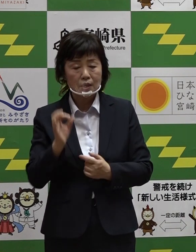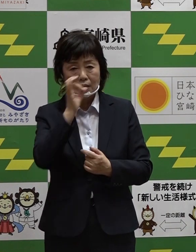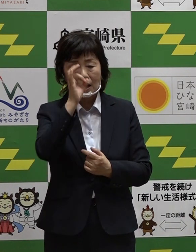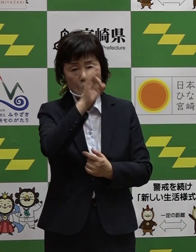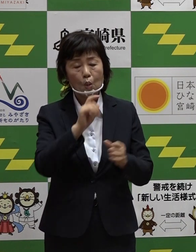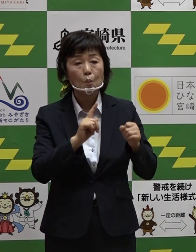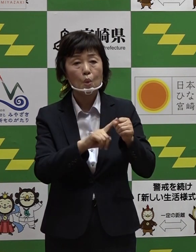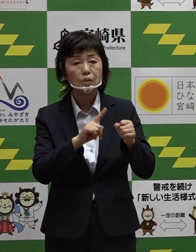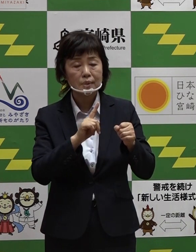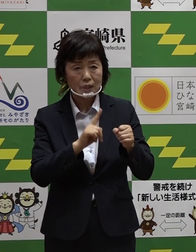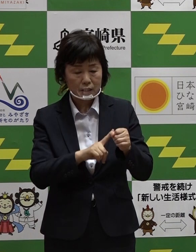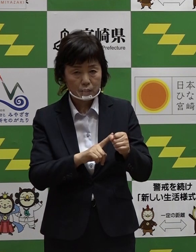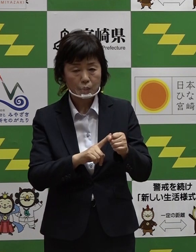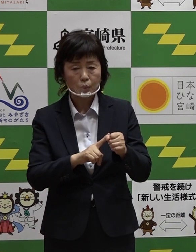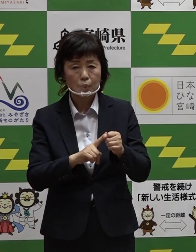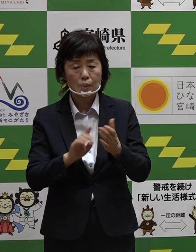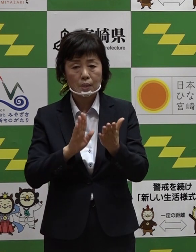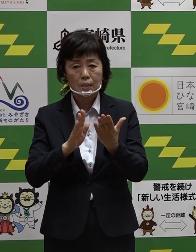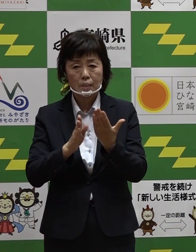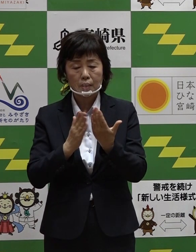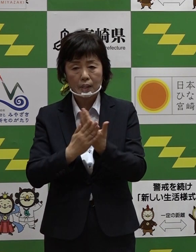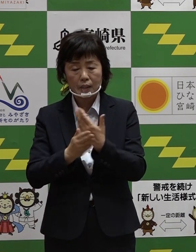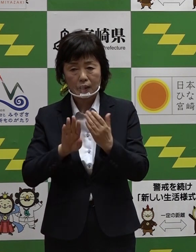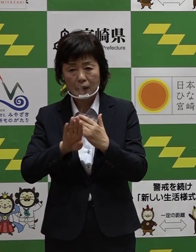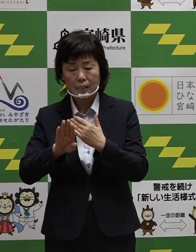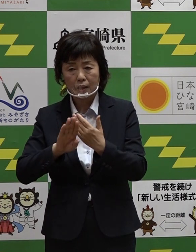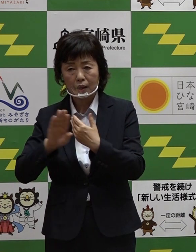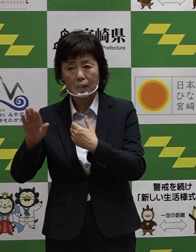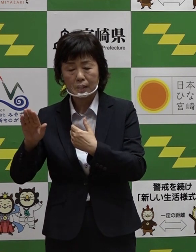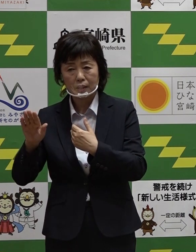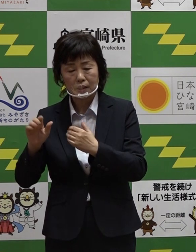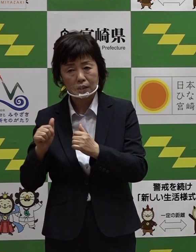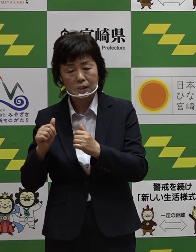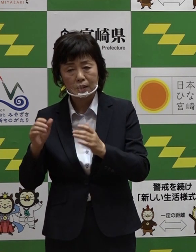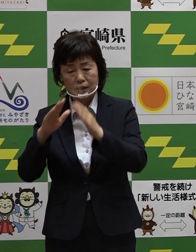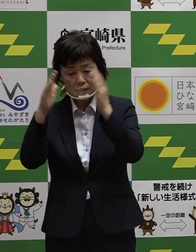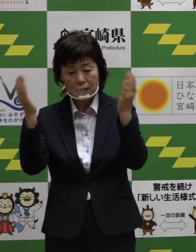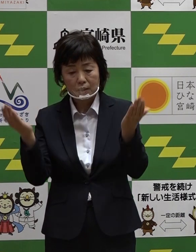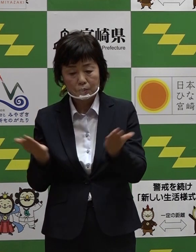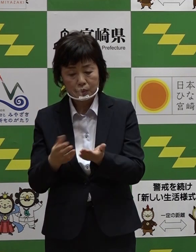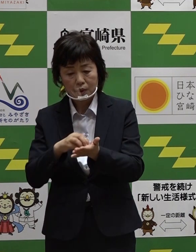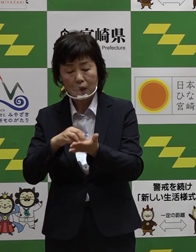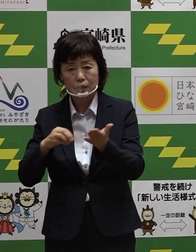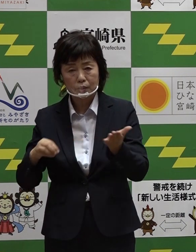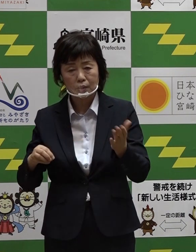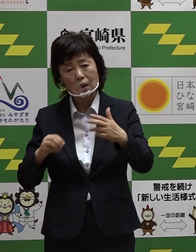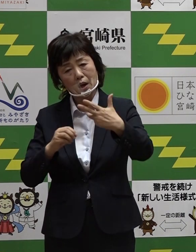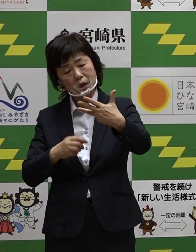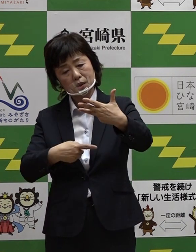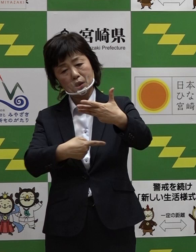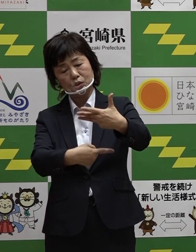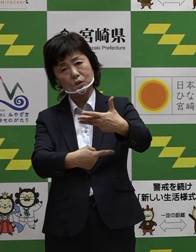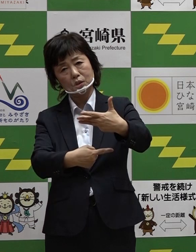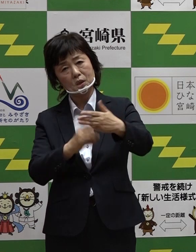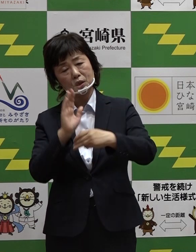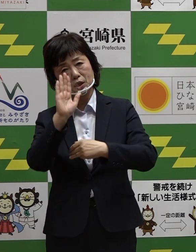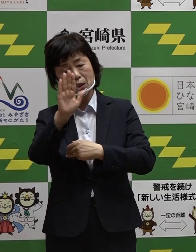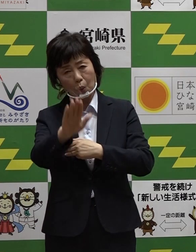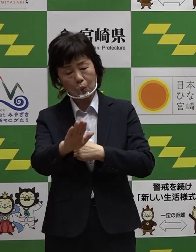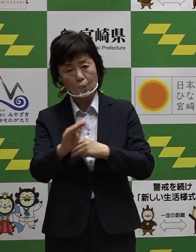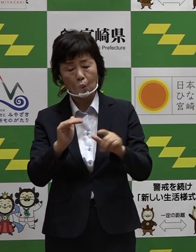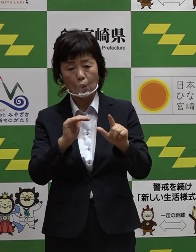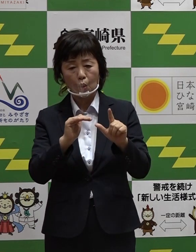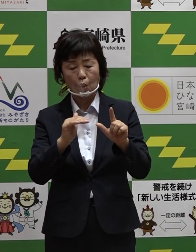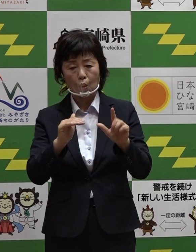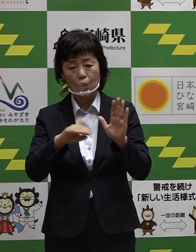の、県外移動が全面的に解除されるのは8月1日以降のステ